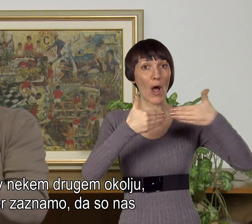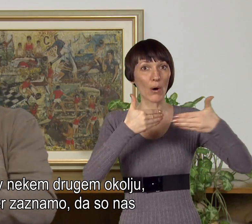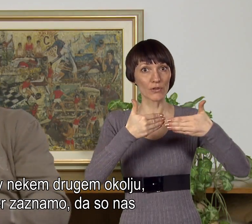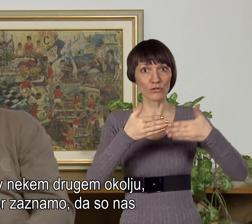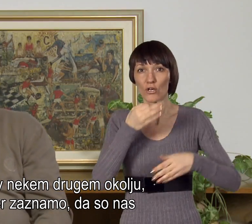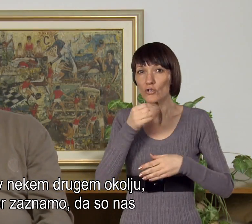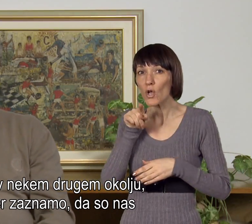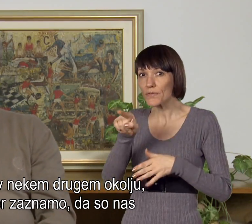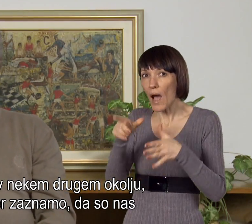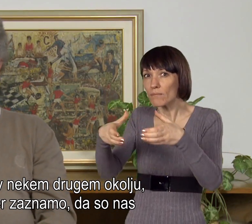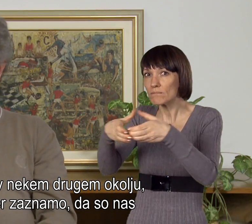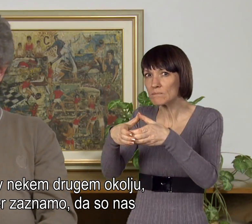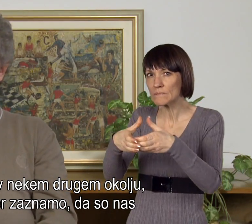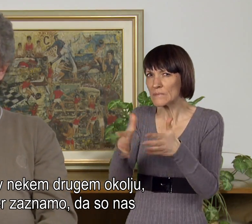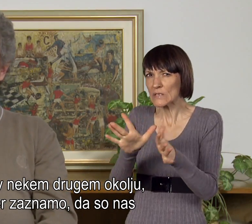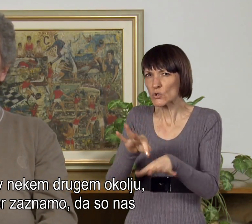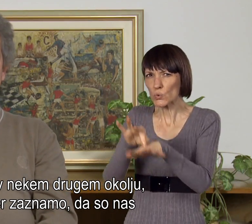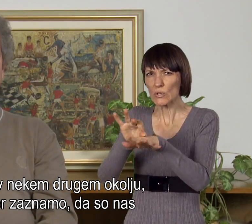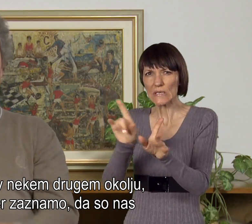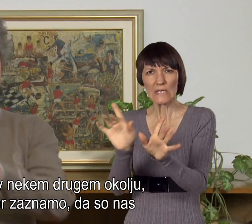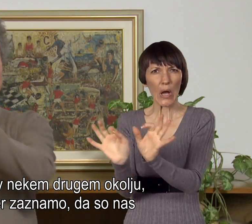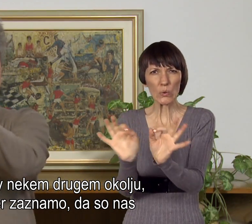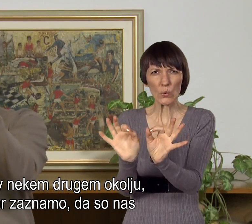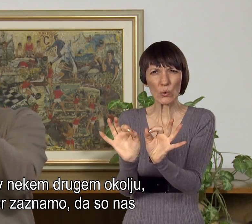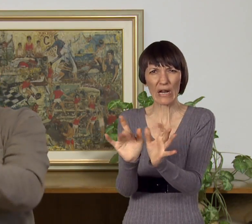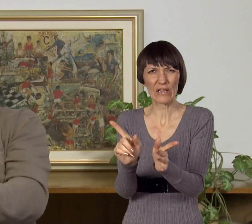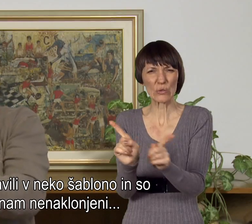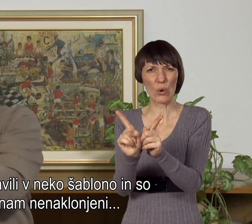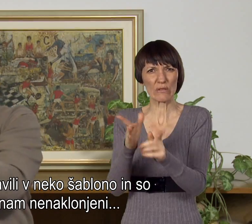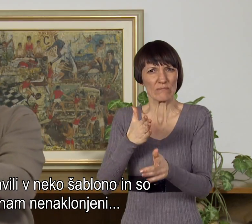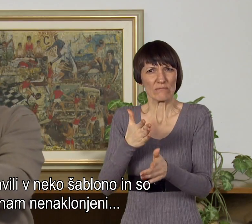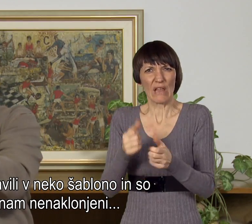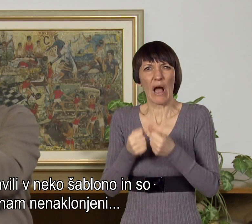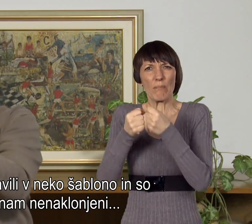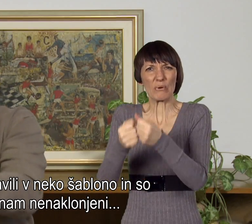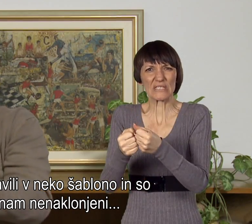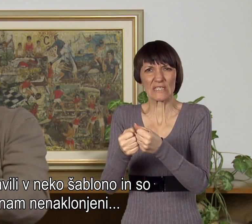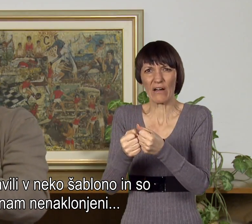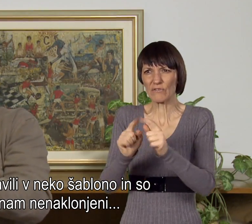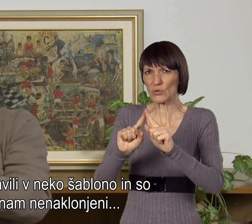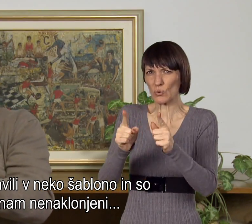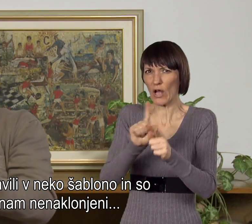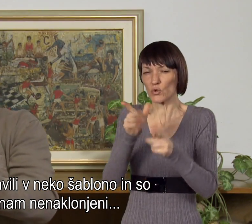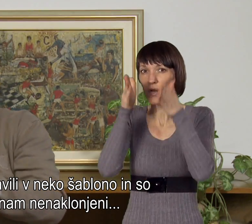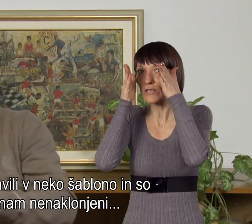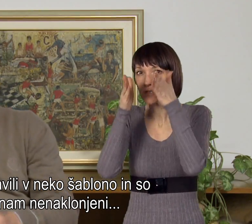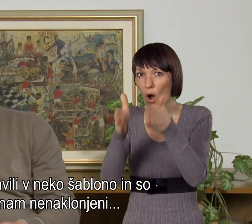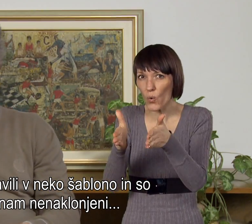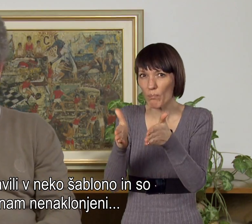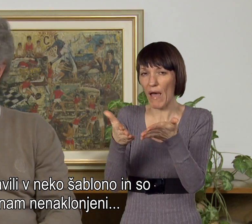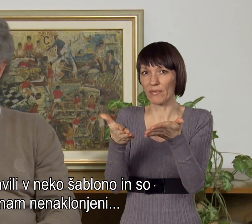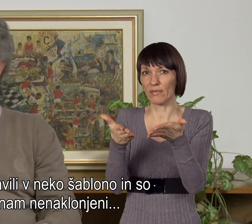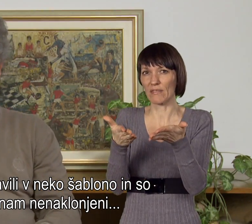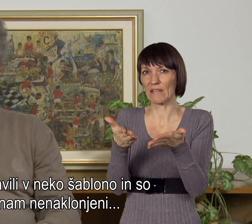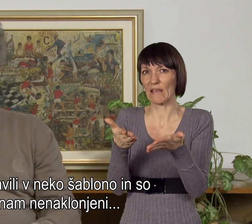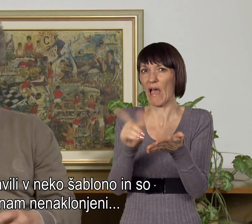nekem drugem okolju, kjer pa že zaznamo, da so nas postavili v neko šablono in